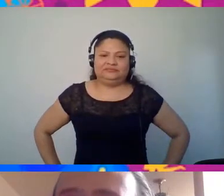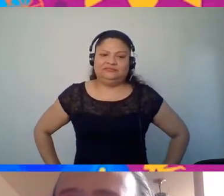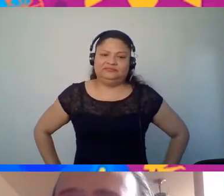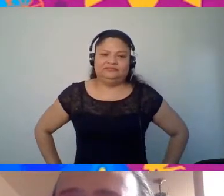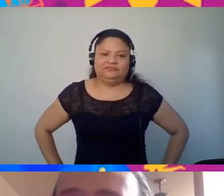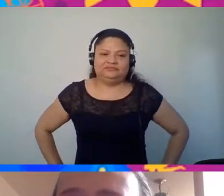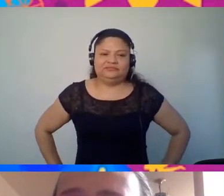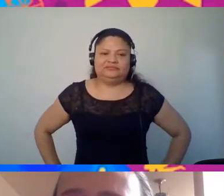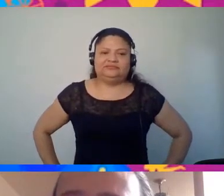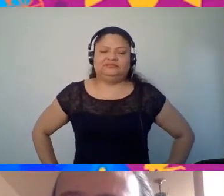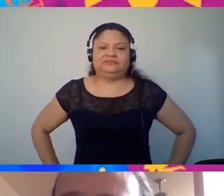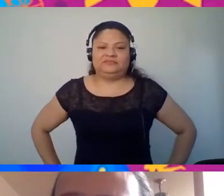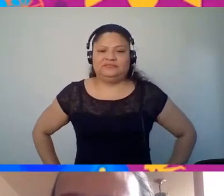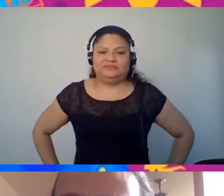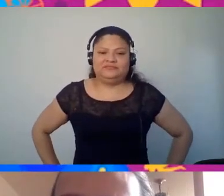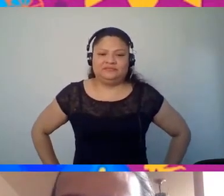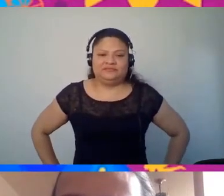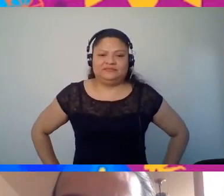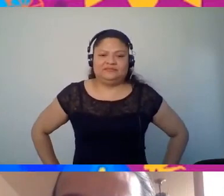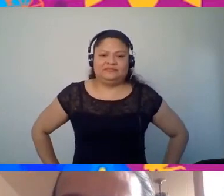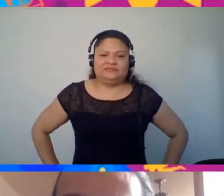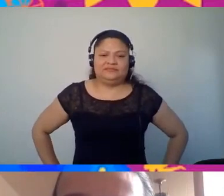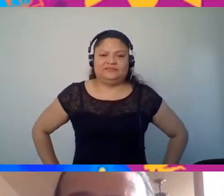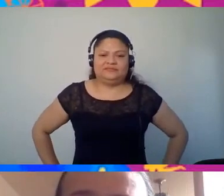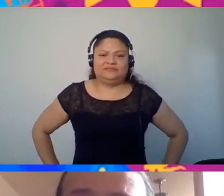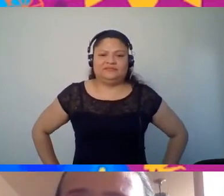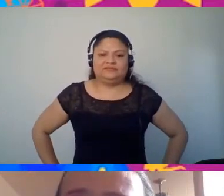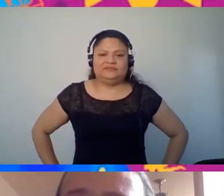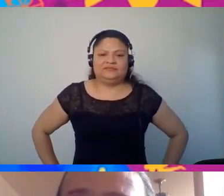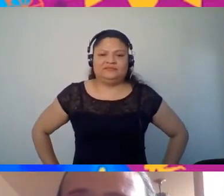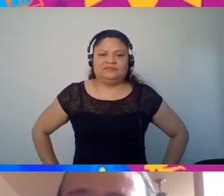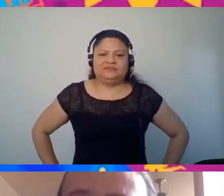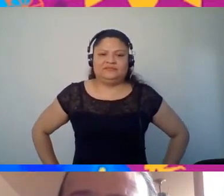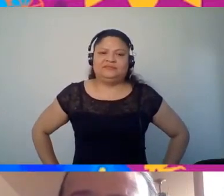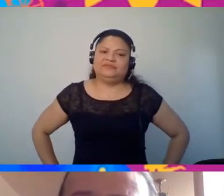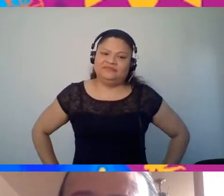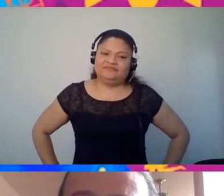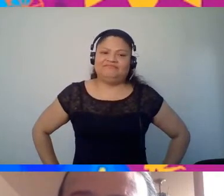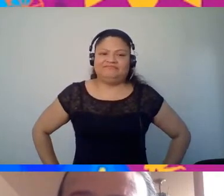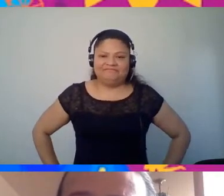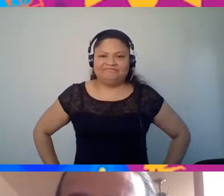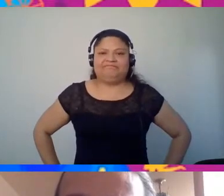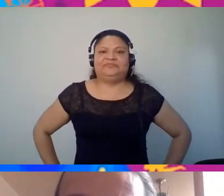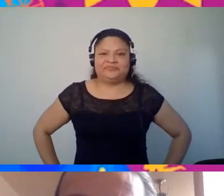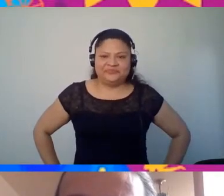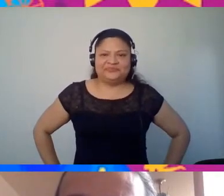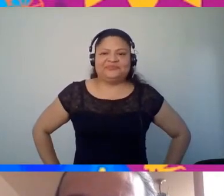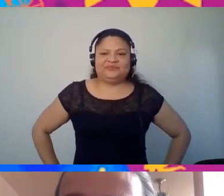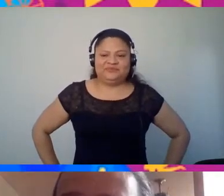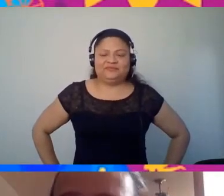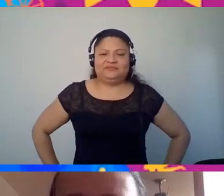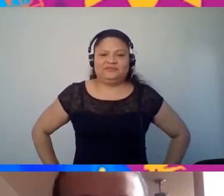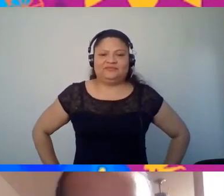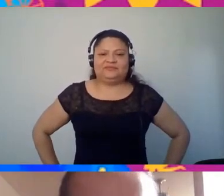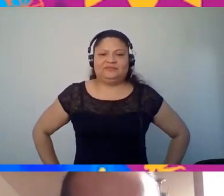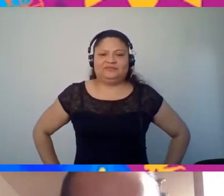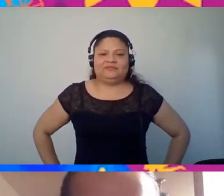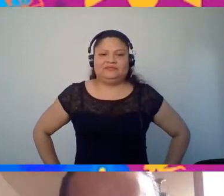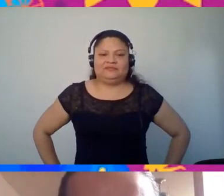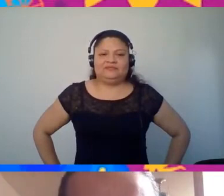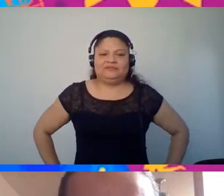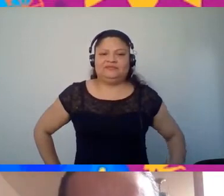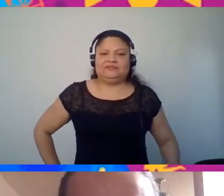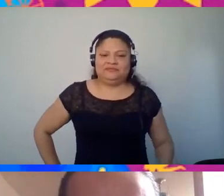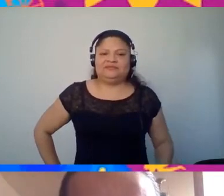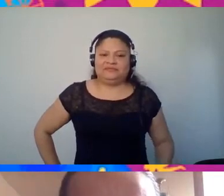no únicamente interpretes, porque a veces pasa que el intérprete ni entiende las matemáticas y termina solo pasando información